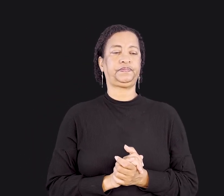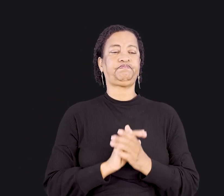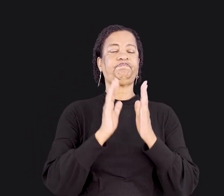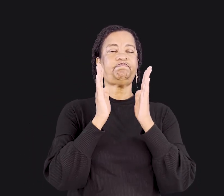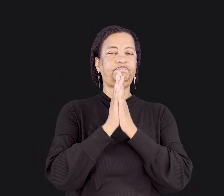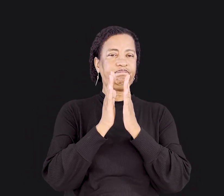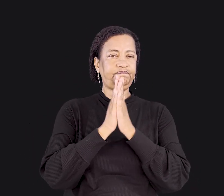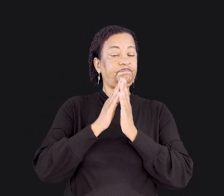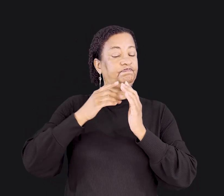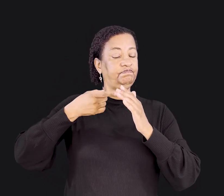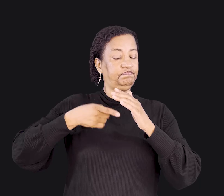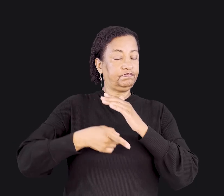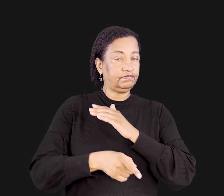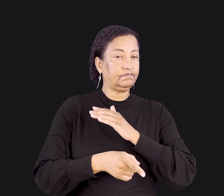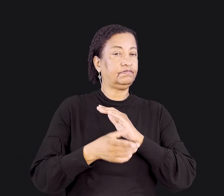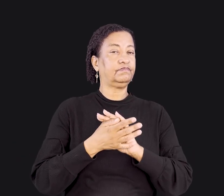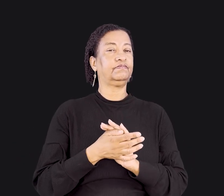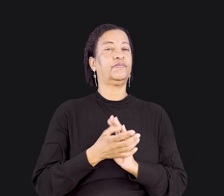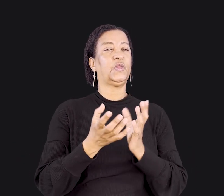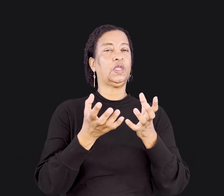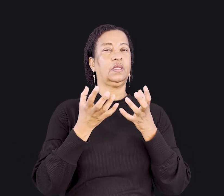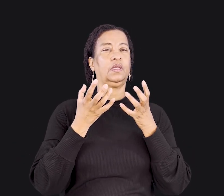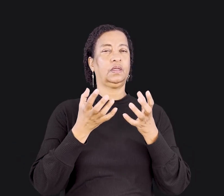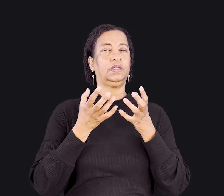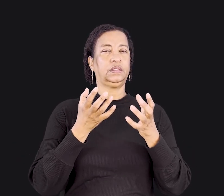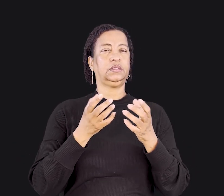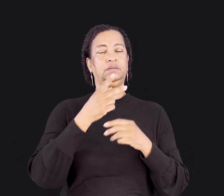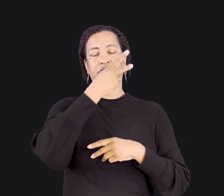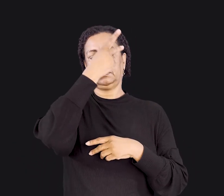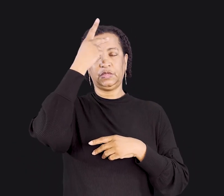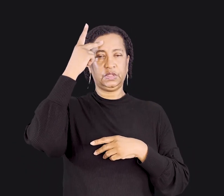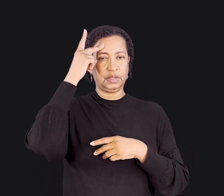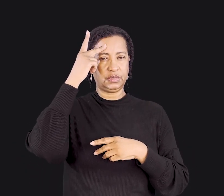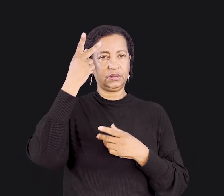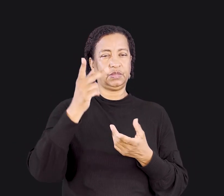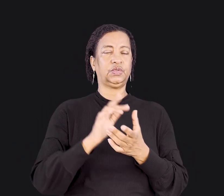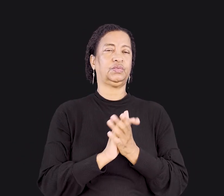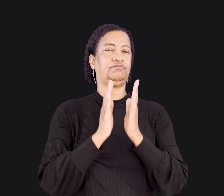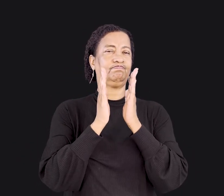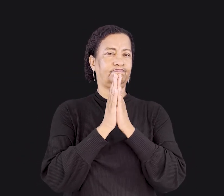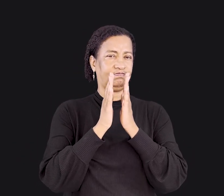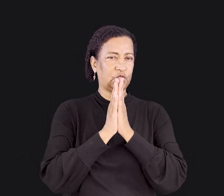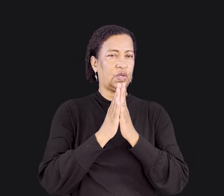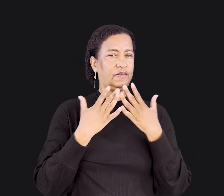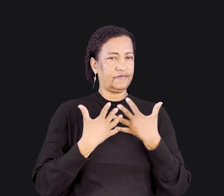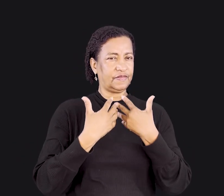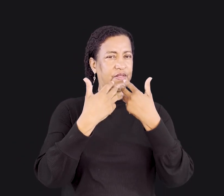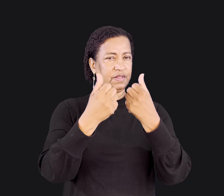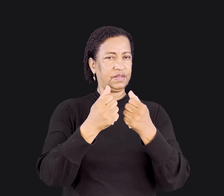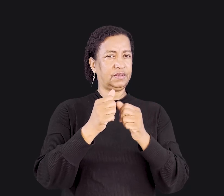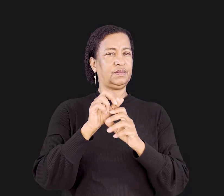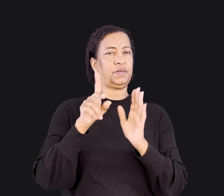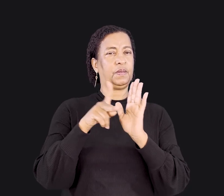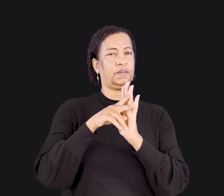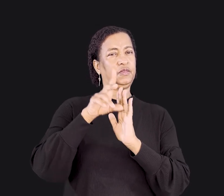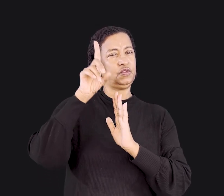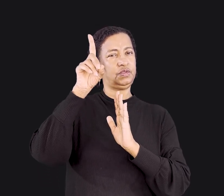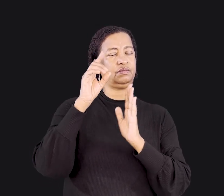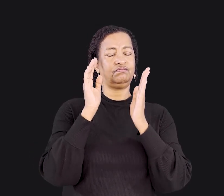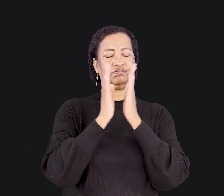oração profunda, hein? Era isso que ele queria que aquelas pessoas pelas quais ele orava recebessem de Deus. Ele orava para